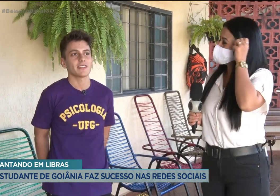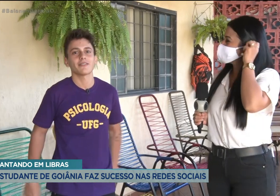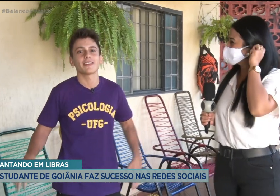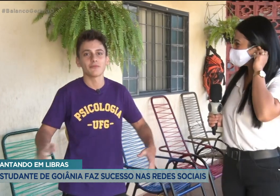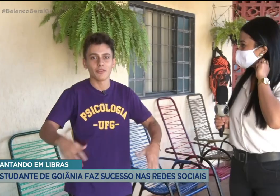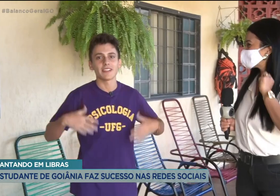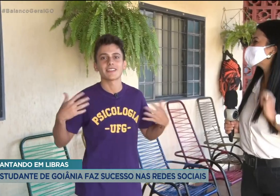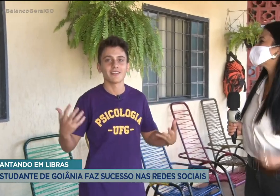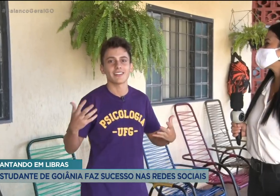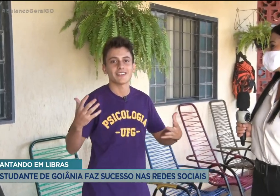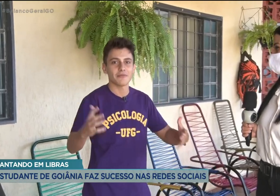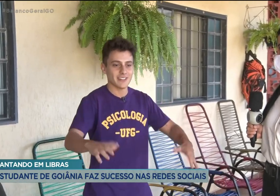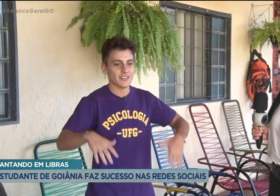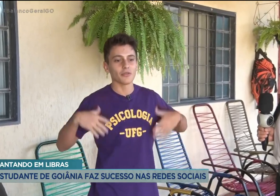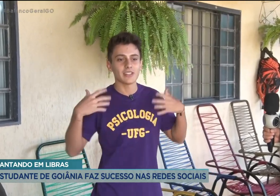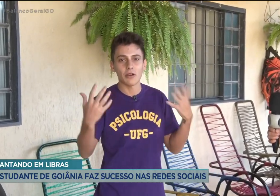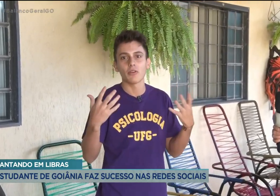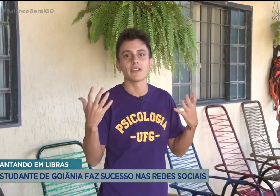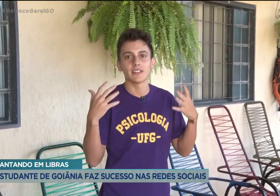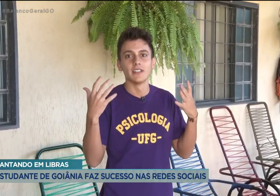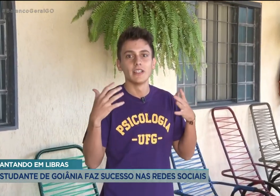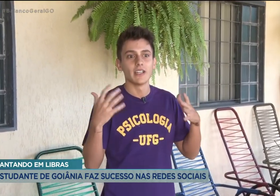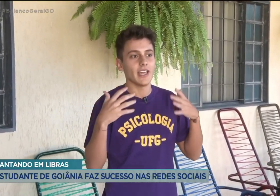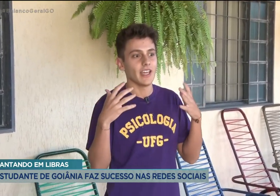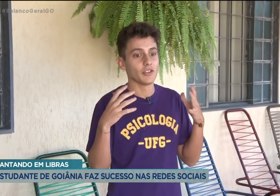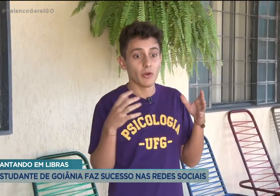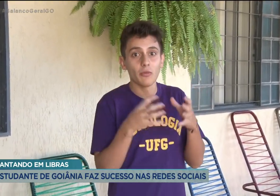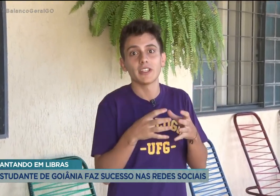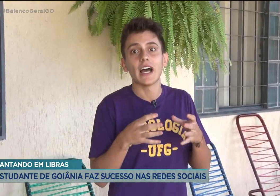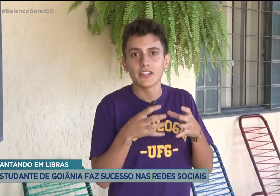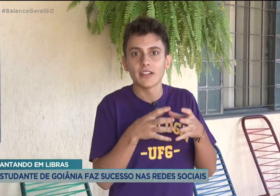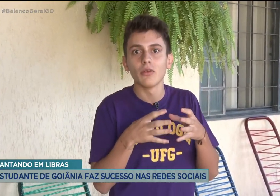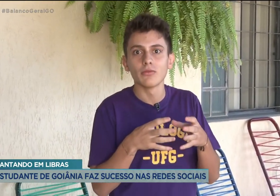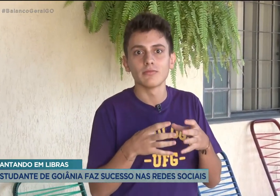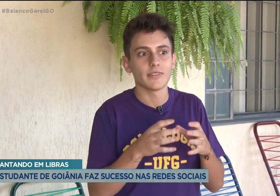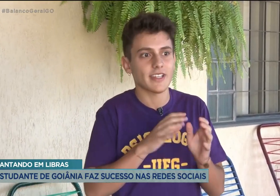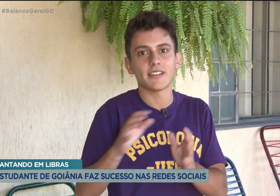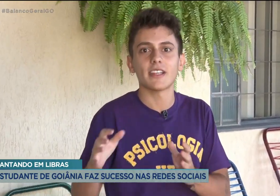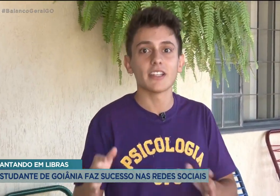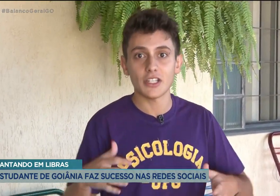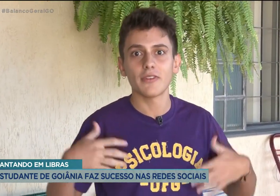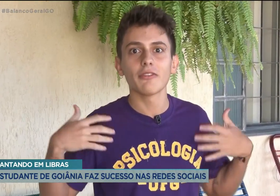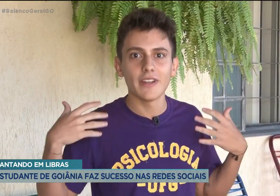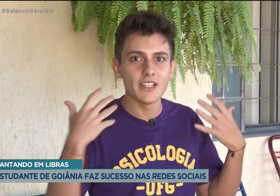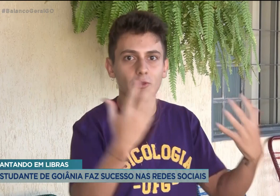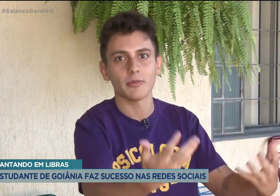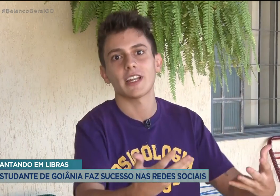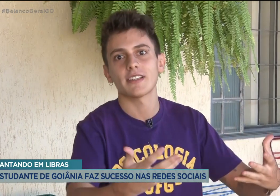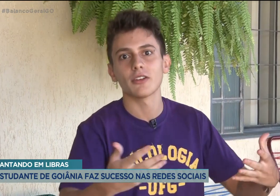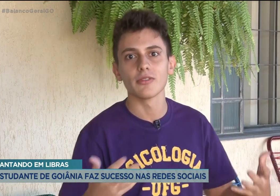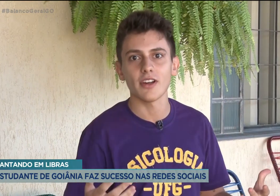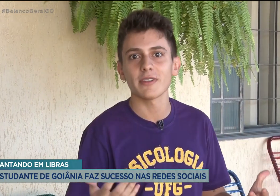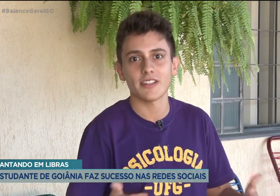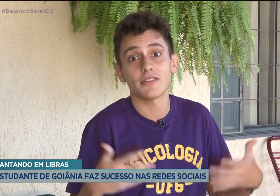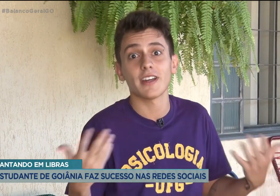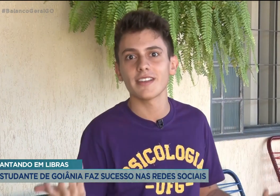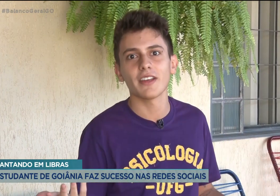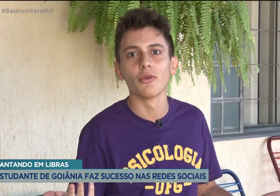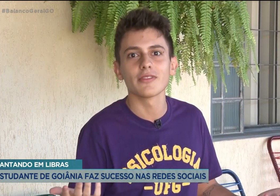começa a fazer uma coisa assim Quando a gente começa a soltar uma coisa De uma comunidade tão esquecida A gente fica feliz por trazer a inclusão Mas a gente fica receoso,